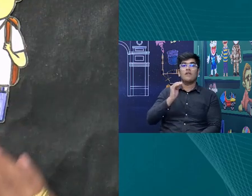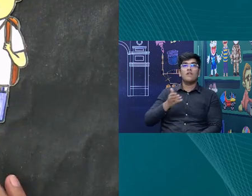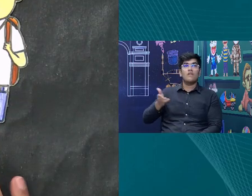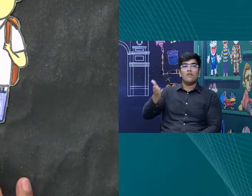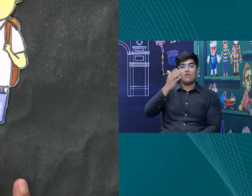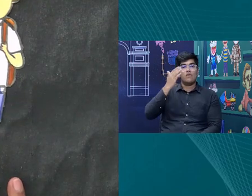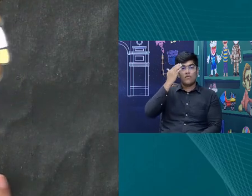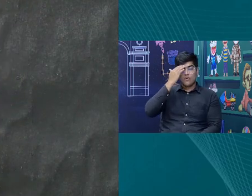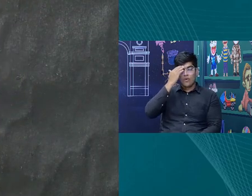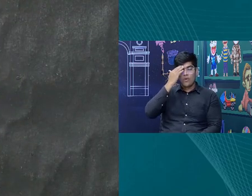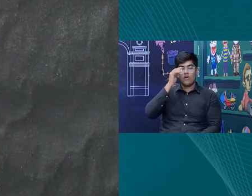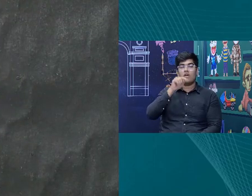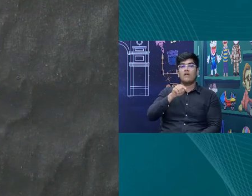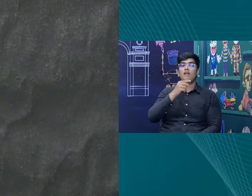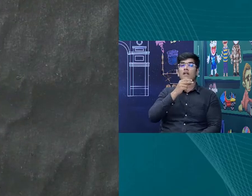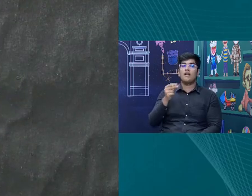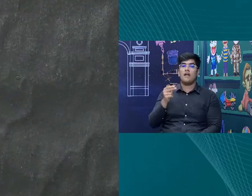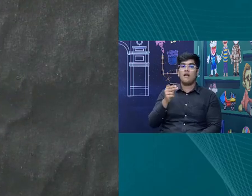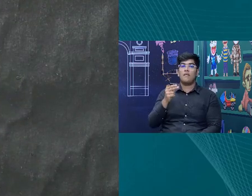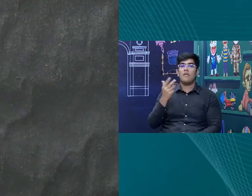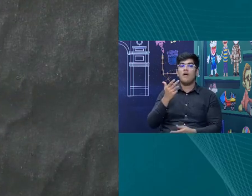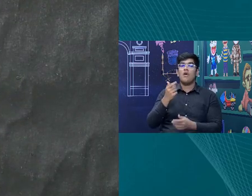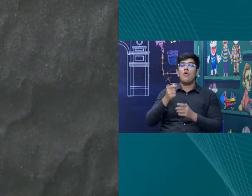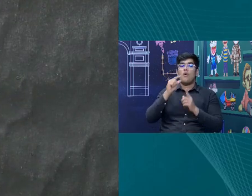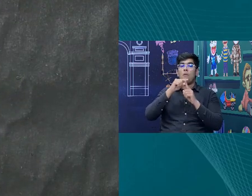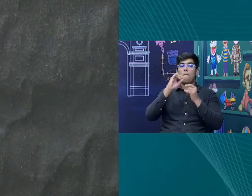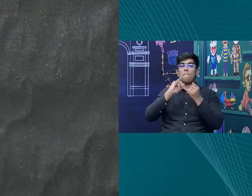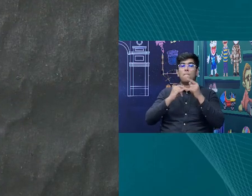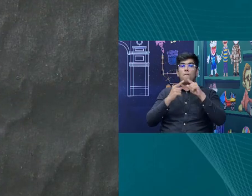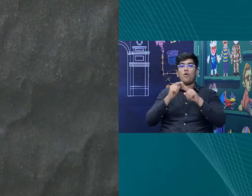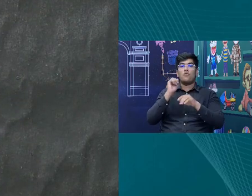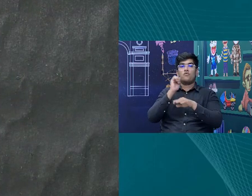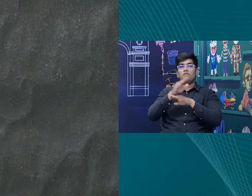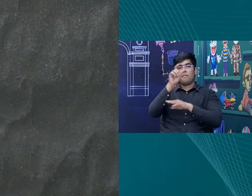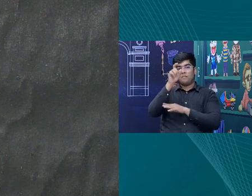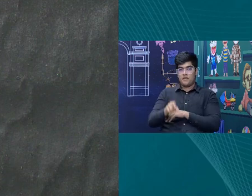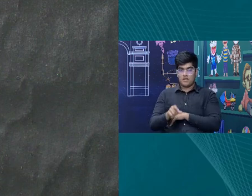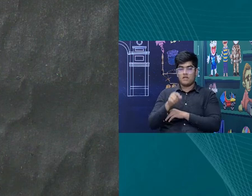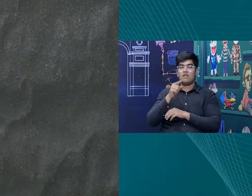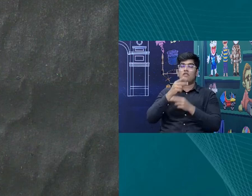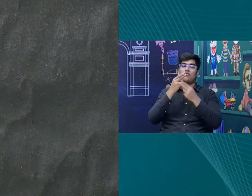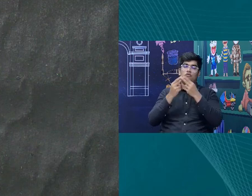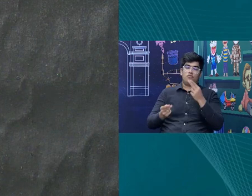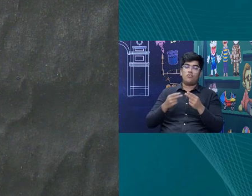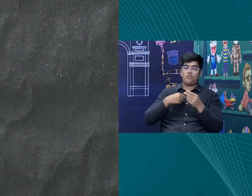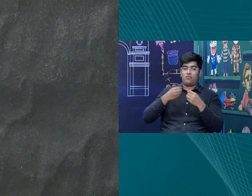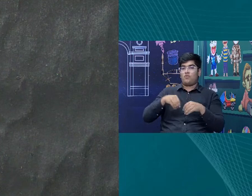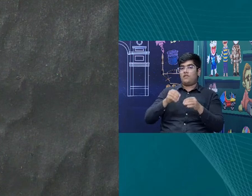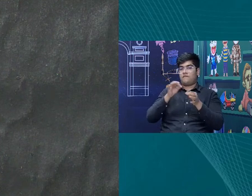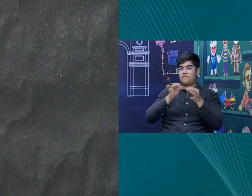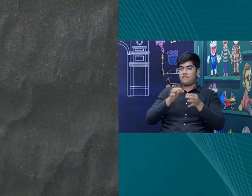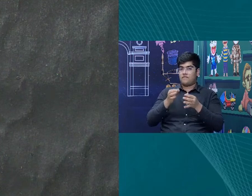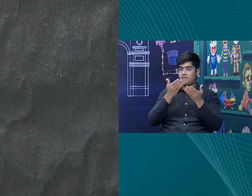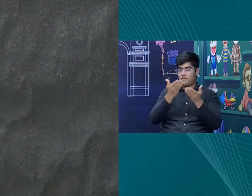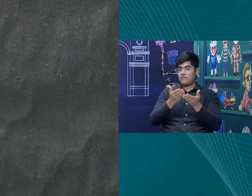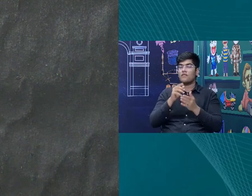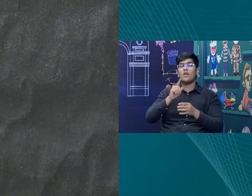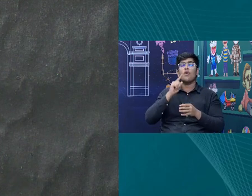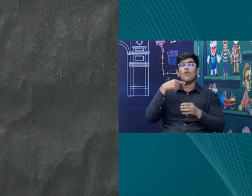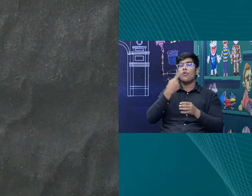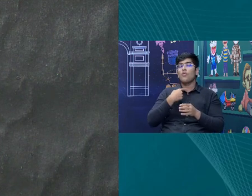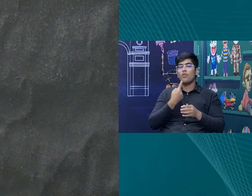कि इसको हम डाक्या कहते हैं, तो आज की कहानी हम एक डाक्या की सुनाएंगे, तो वो डाकिया कौन है